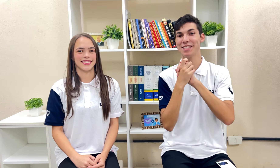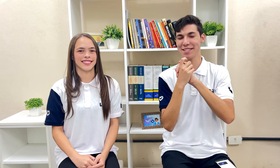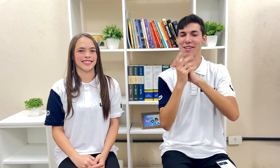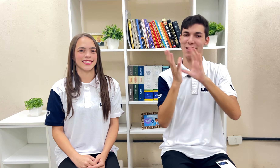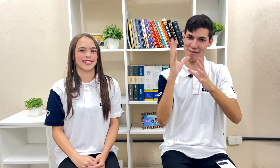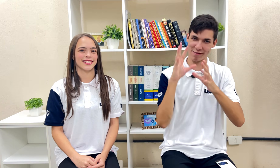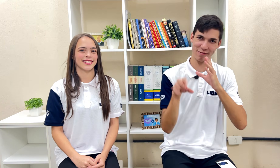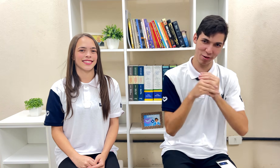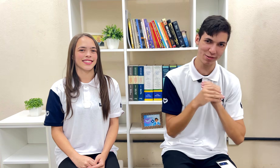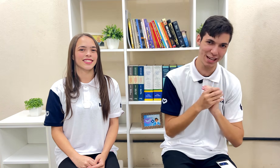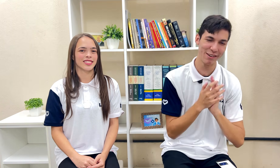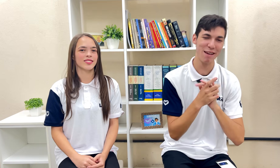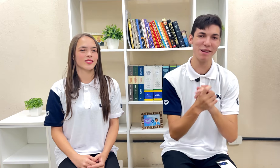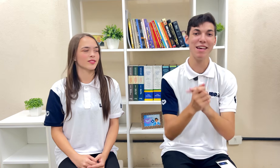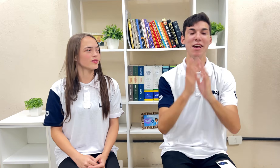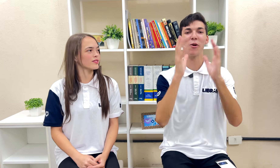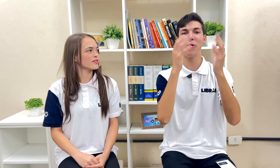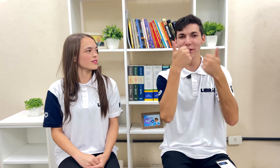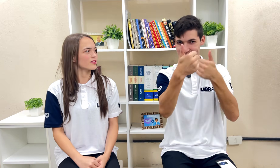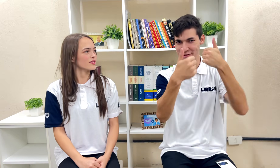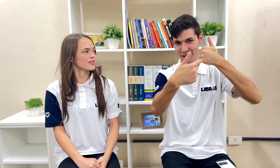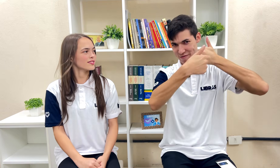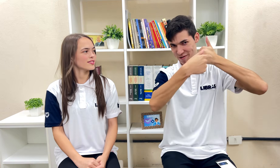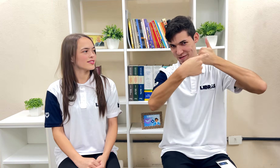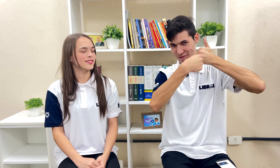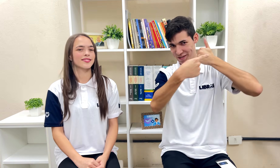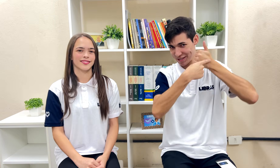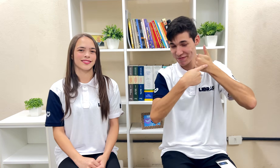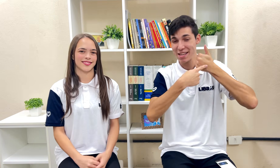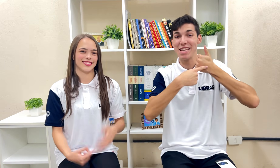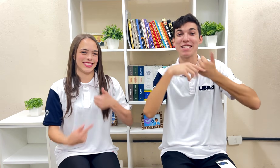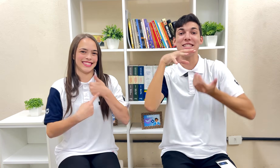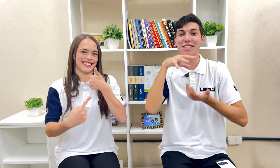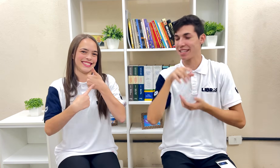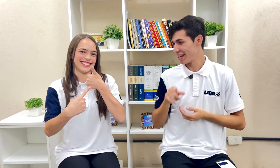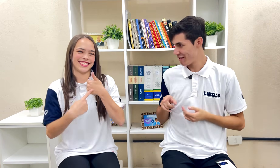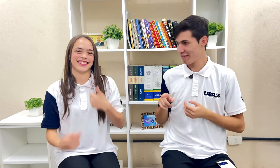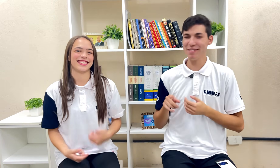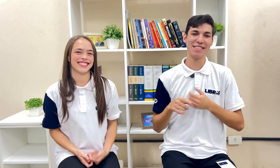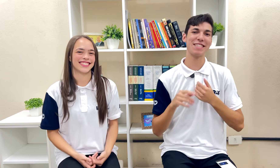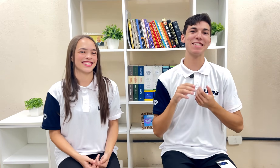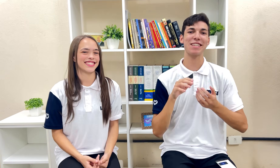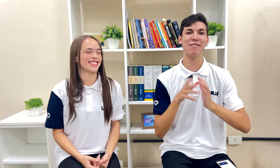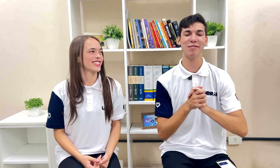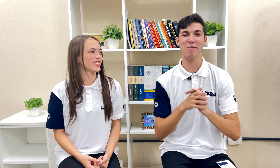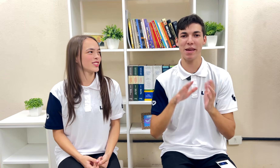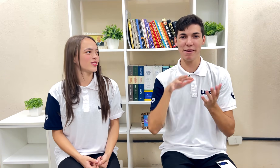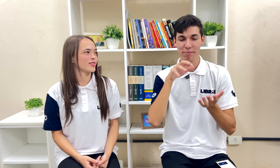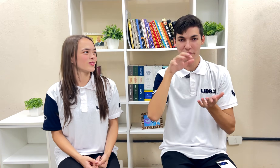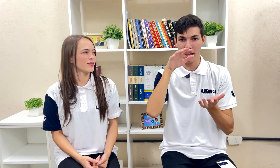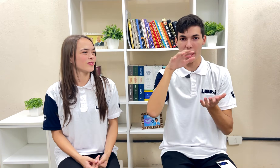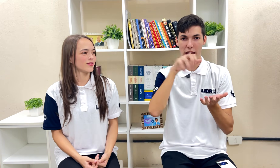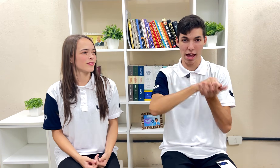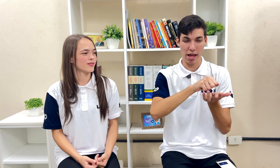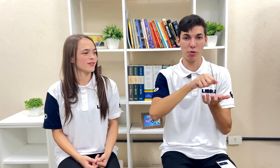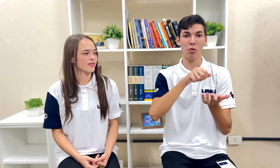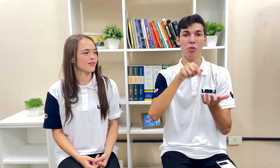sim, voltando, lembre, curtam, por favor, curtam, se inscrevam também